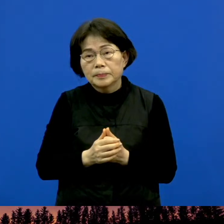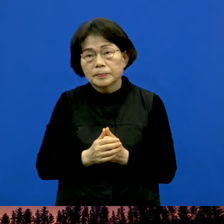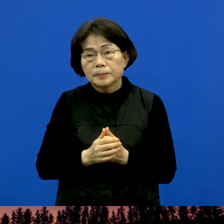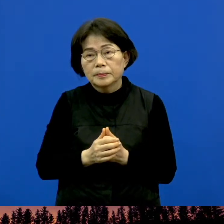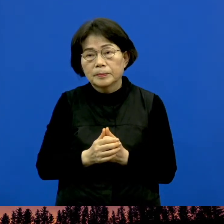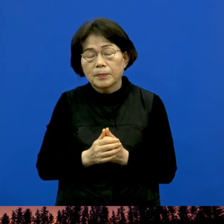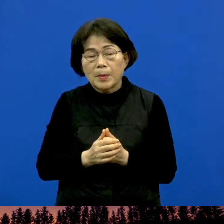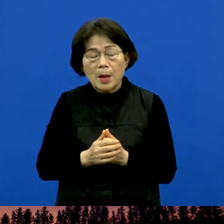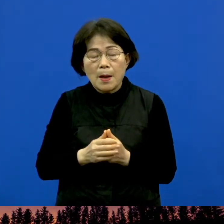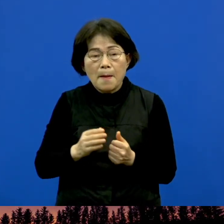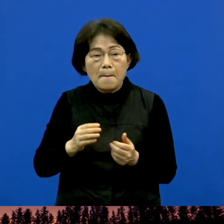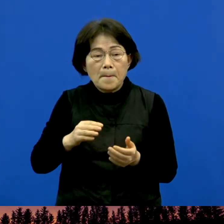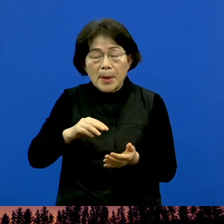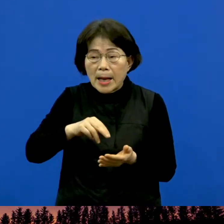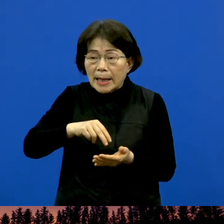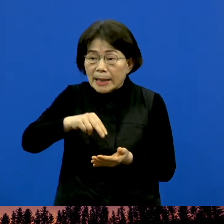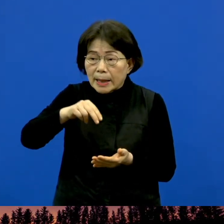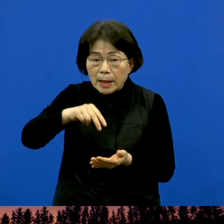공중부양하는 사람이 있대요. 뭐